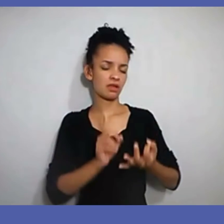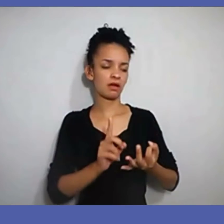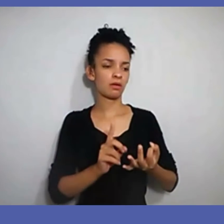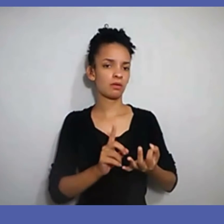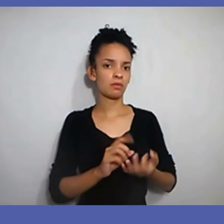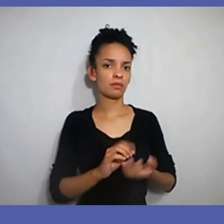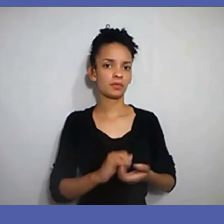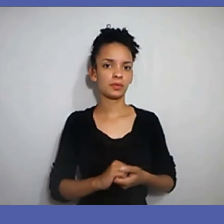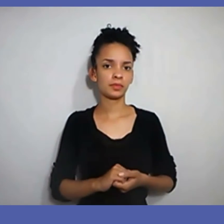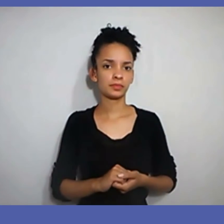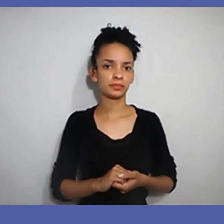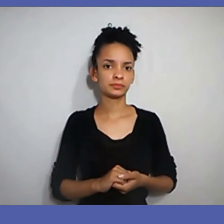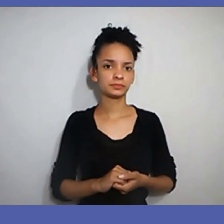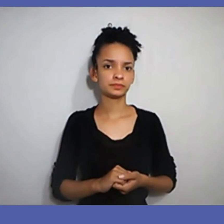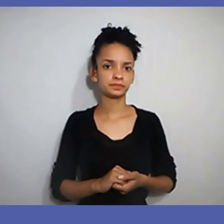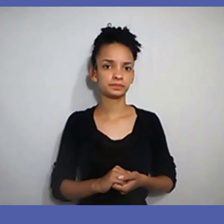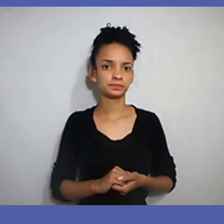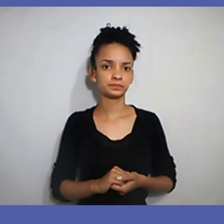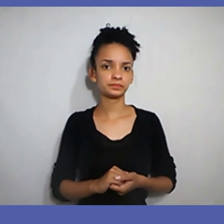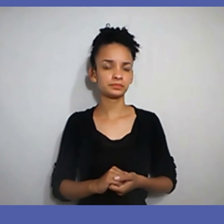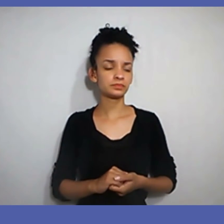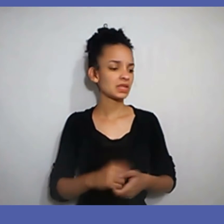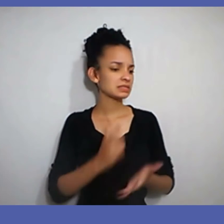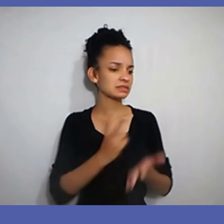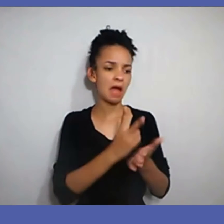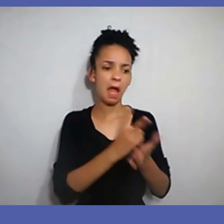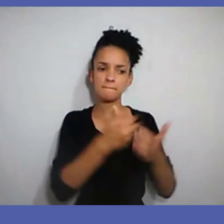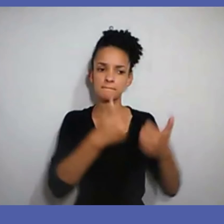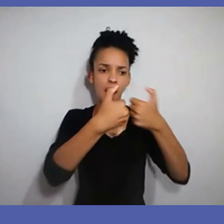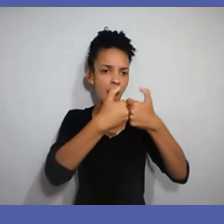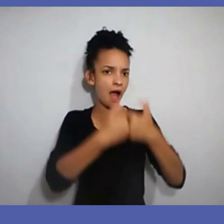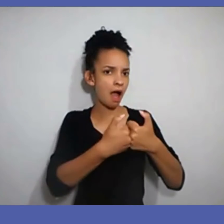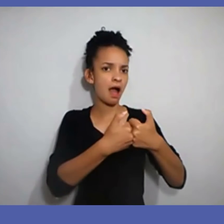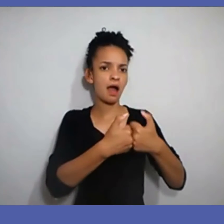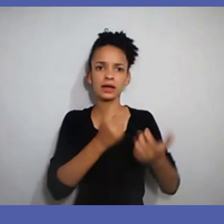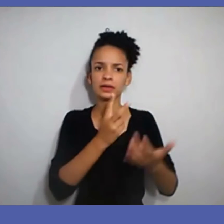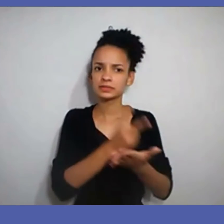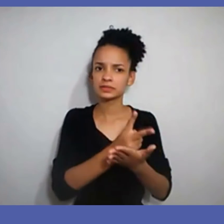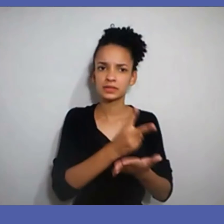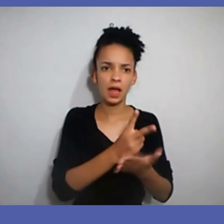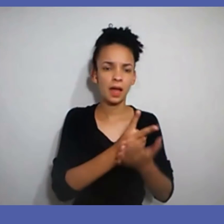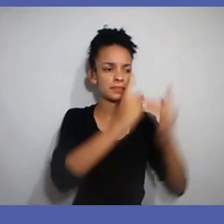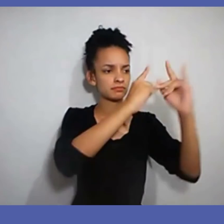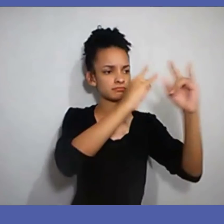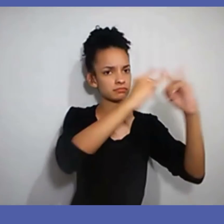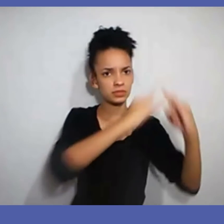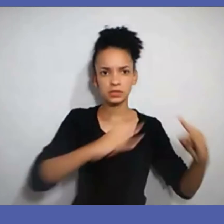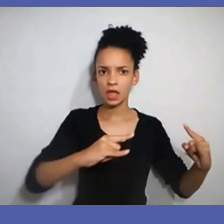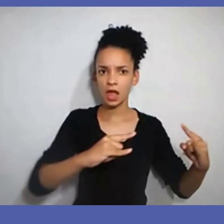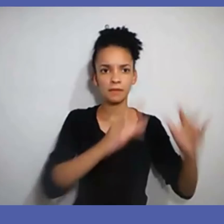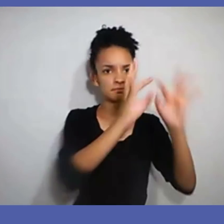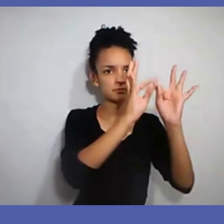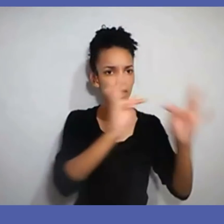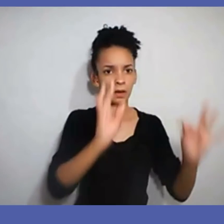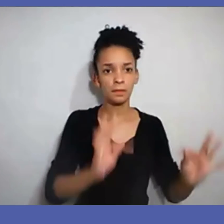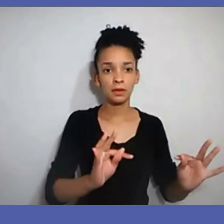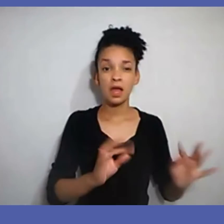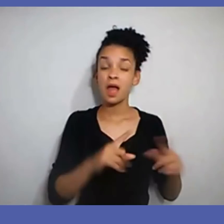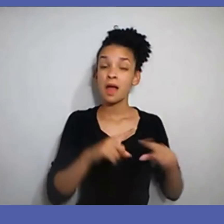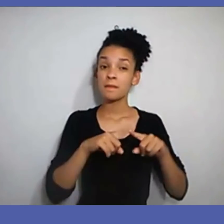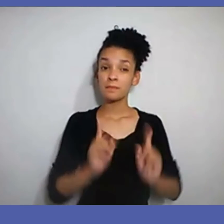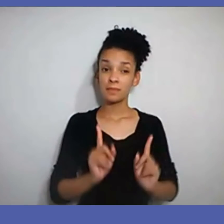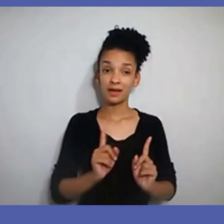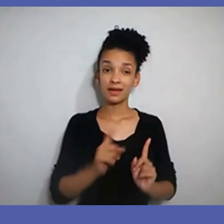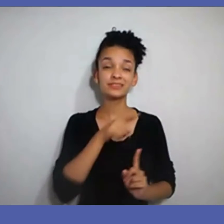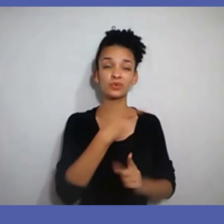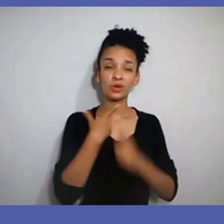arca sempre ficou em tendas e tabernáculo, mas já que você tem esse desejo, eu vou cumprir esse desejo